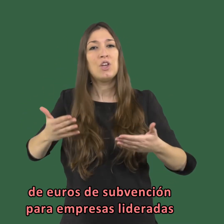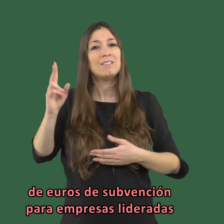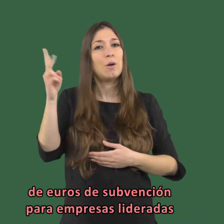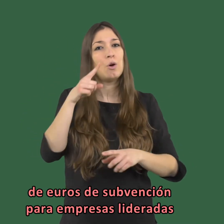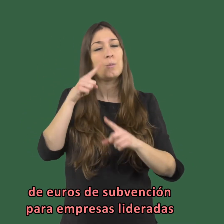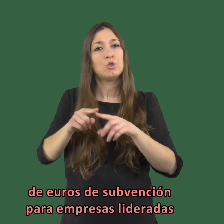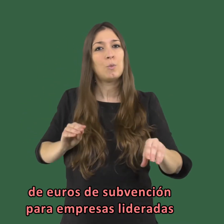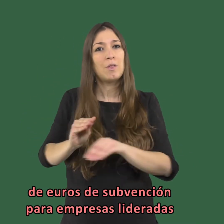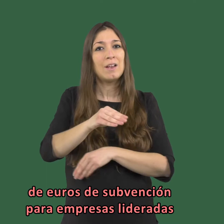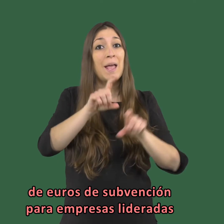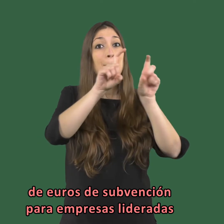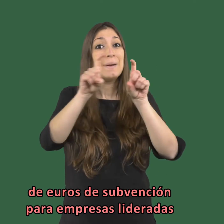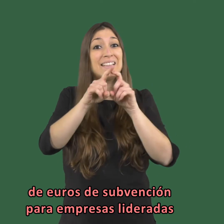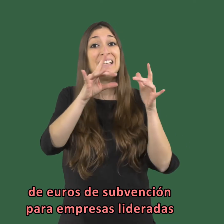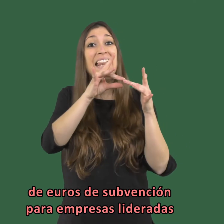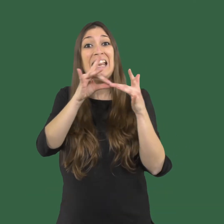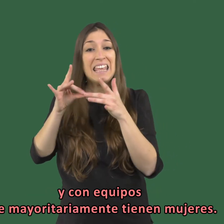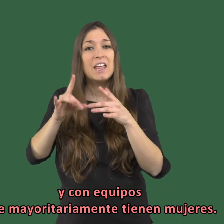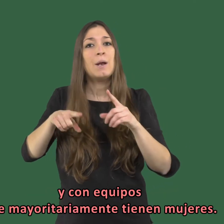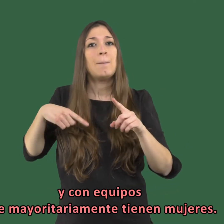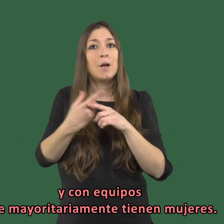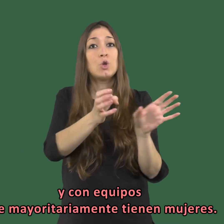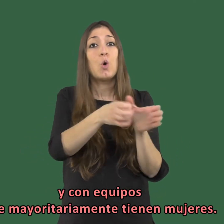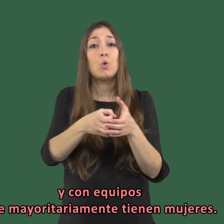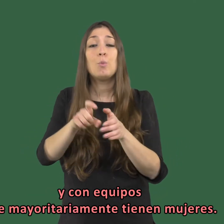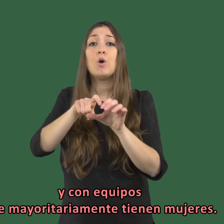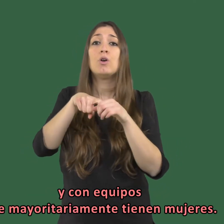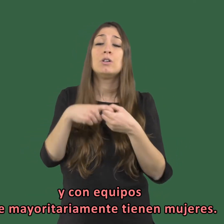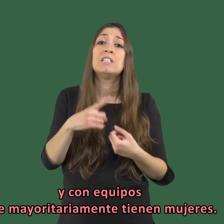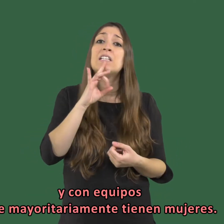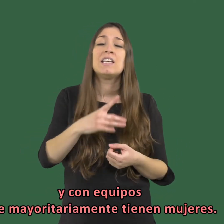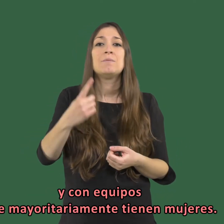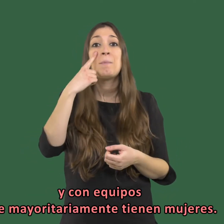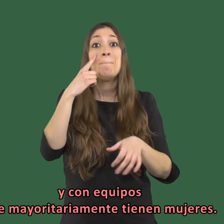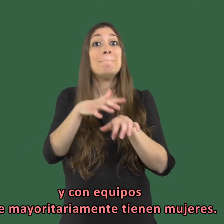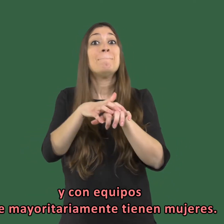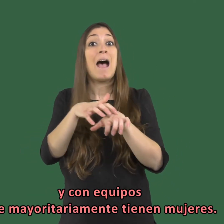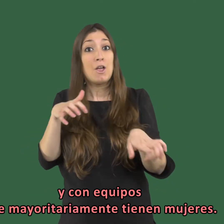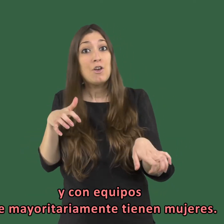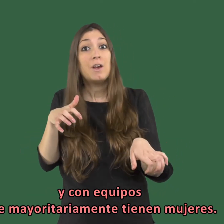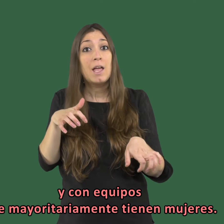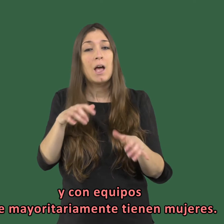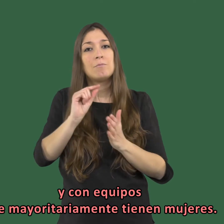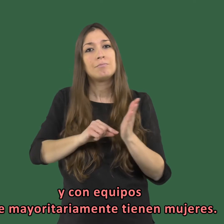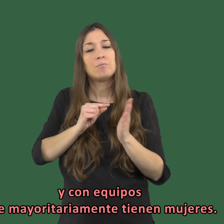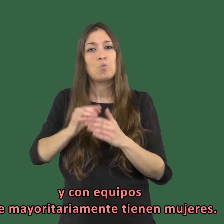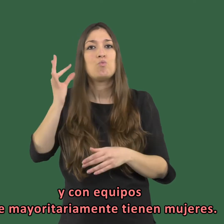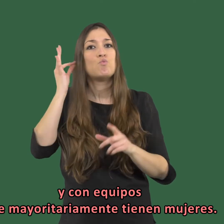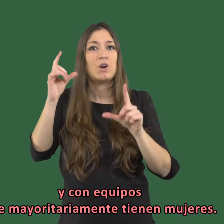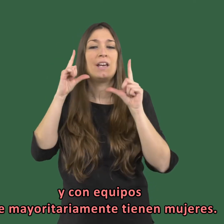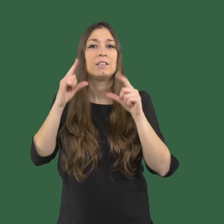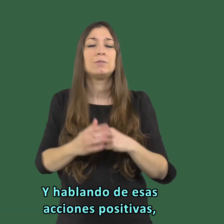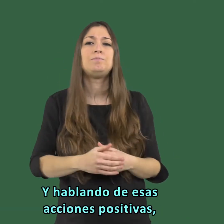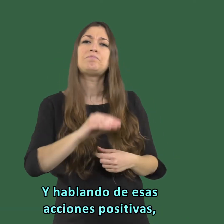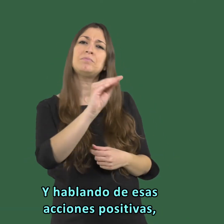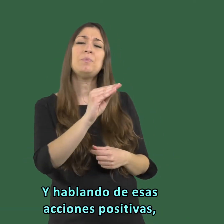en subvención para empresas lideradas y con equipos que mayoritariamente tienen mujeres,